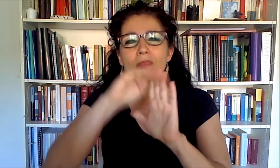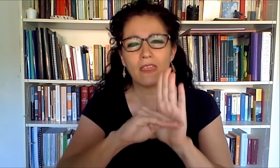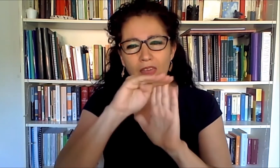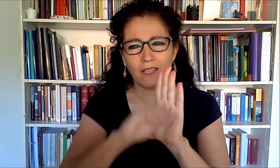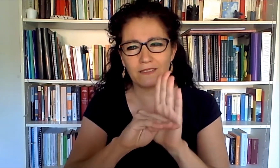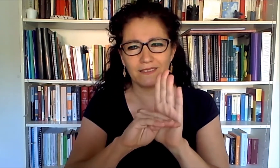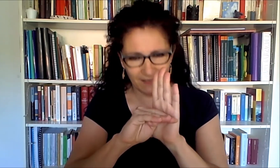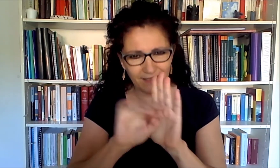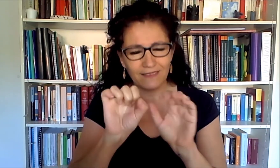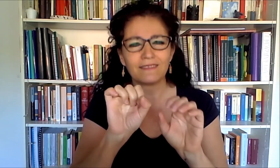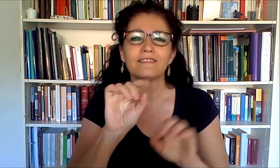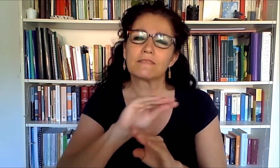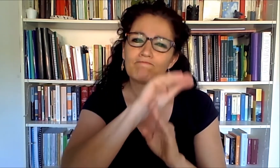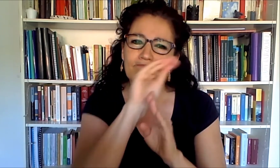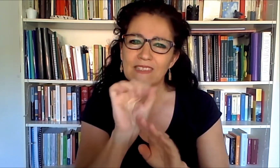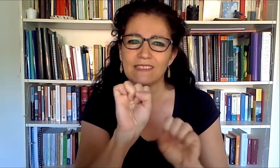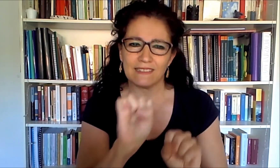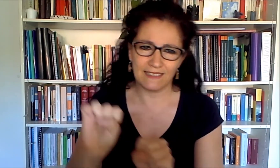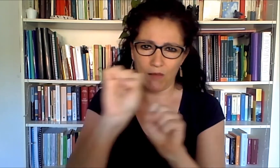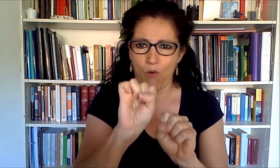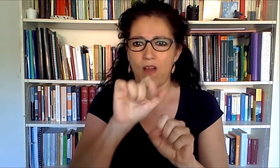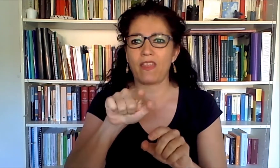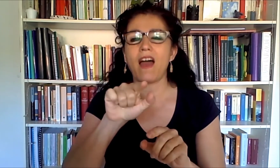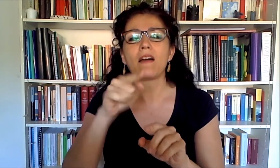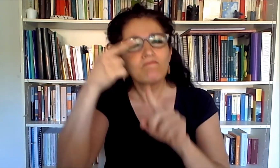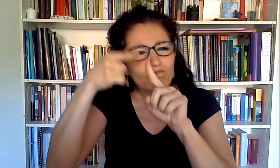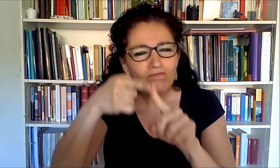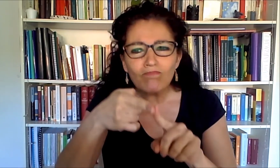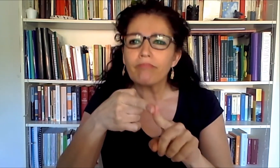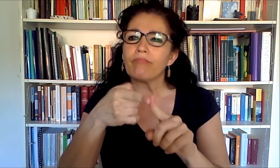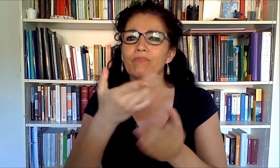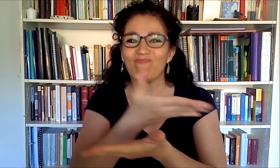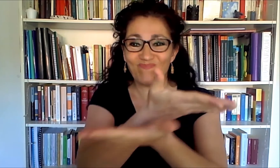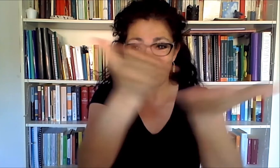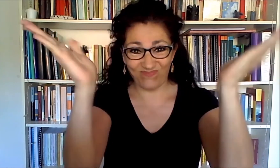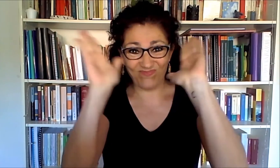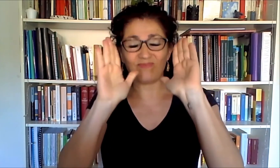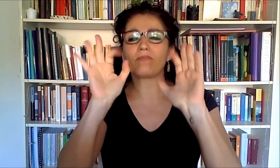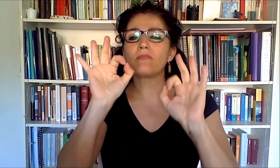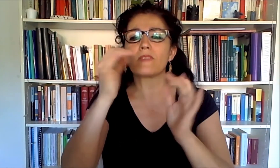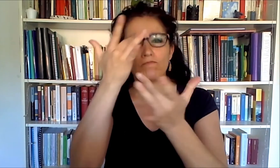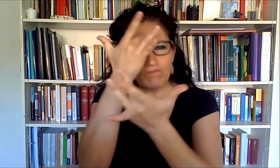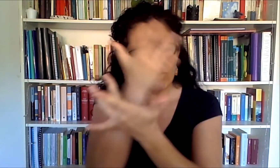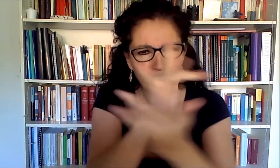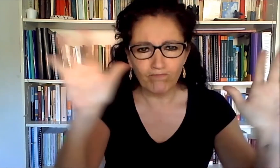la responsabilidad de todas las partes implicadas para proteger la lengua de signos española.